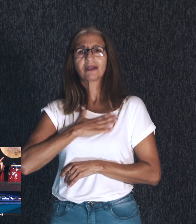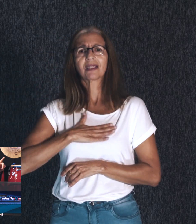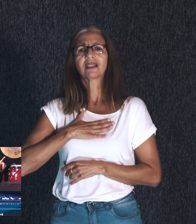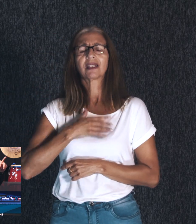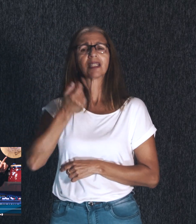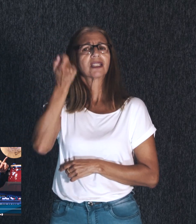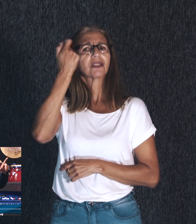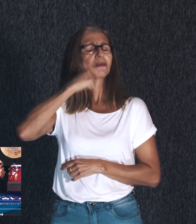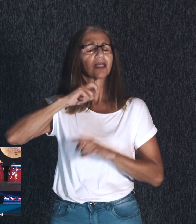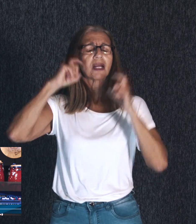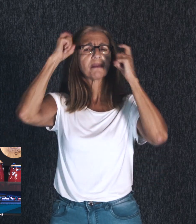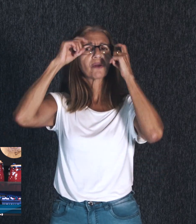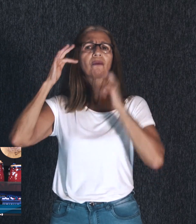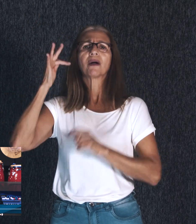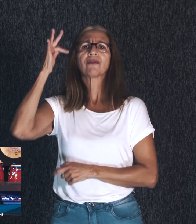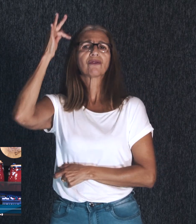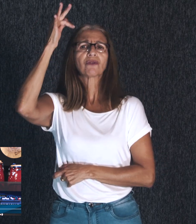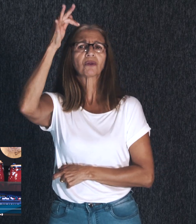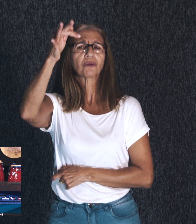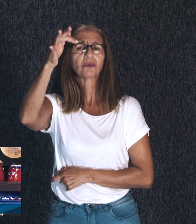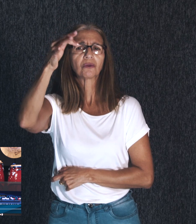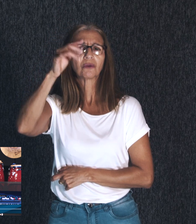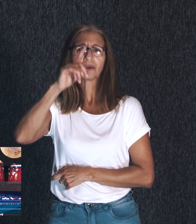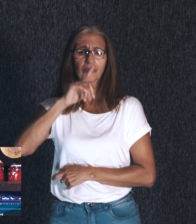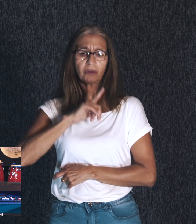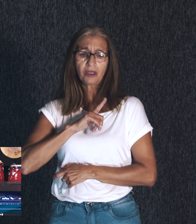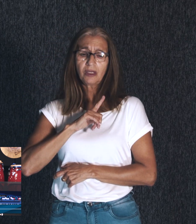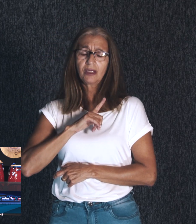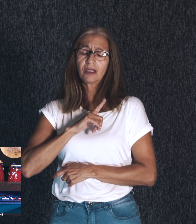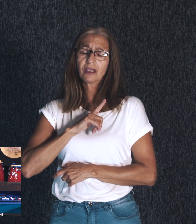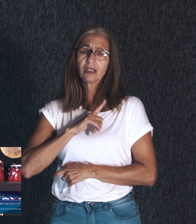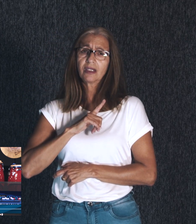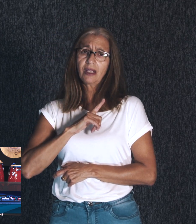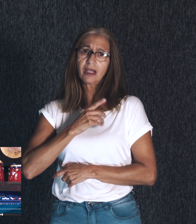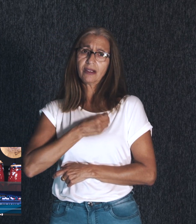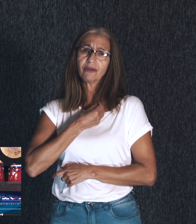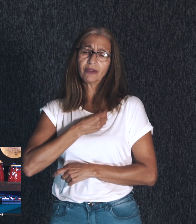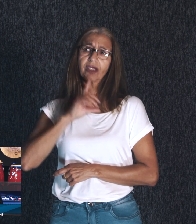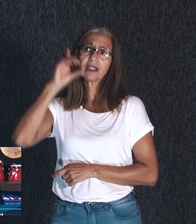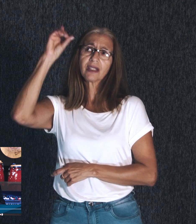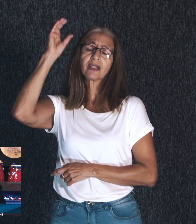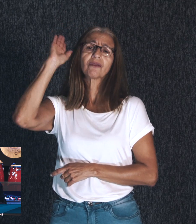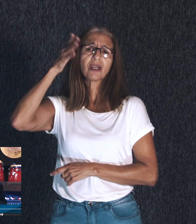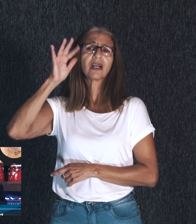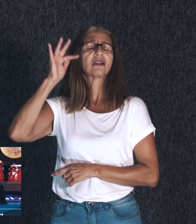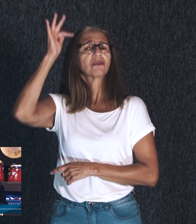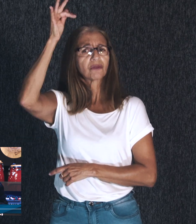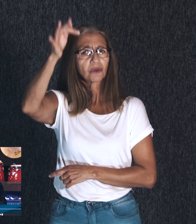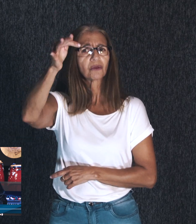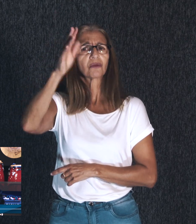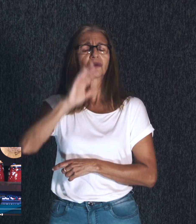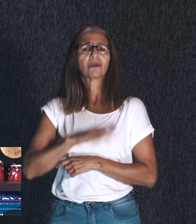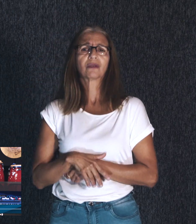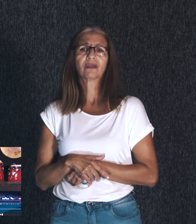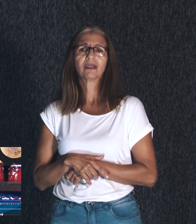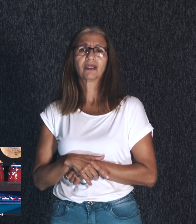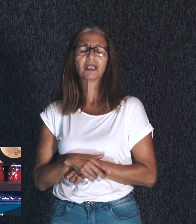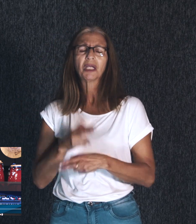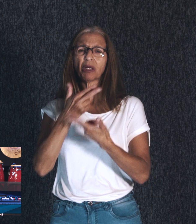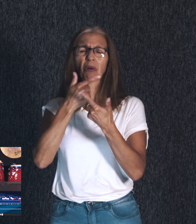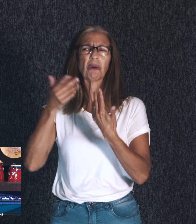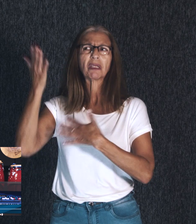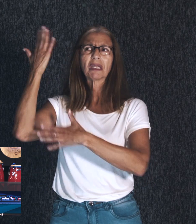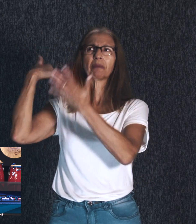amanhã. Você não precisa ter medo do seu passado, das coisas que ficaram para trás na sua vida, até daquelas